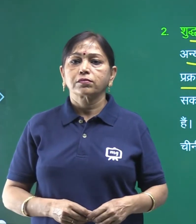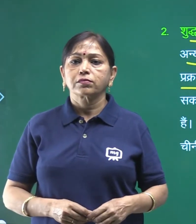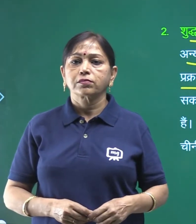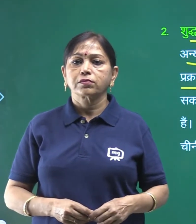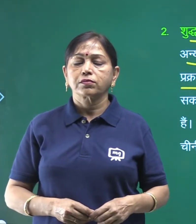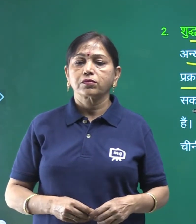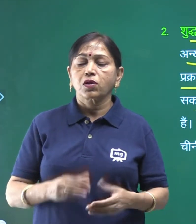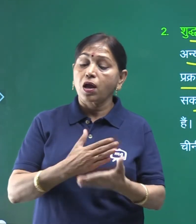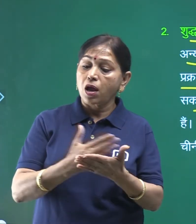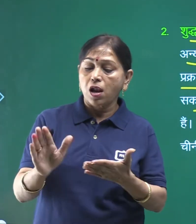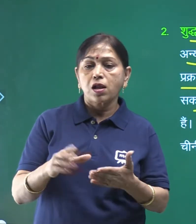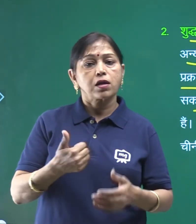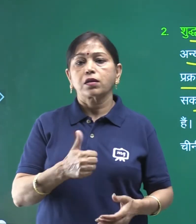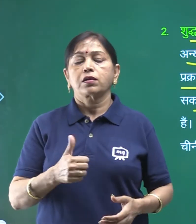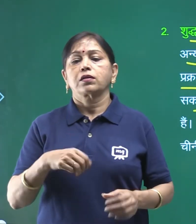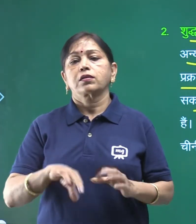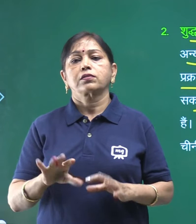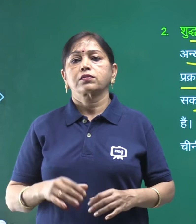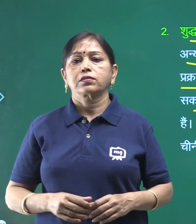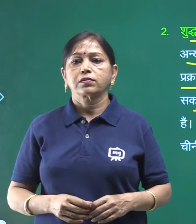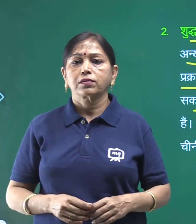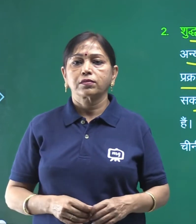अलग नहीं किया जा सकता है।